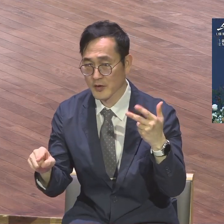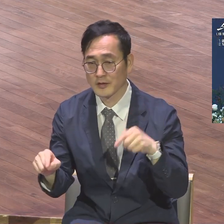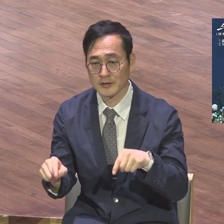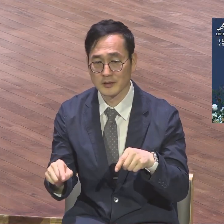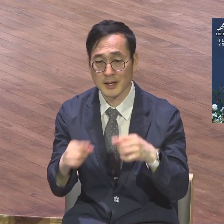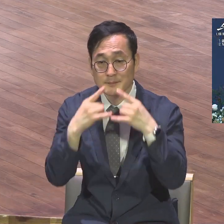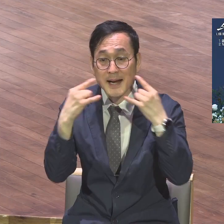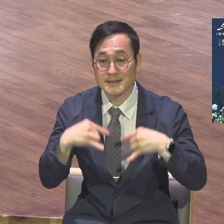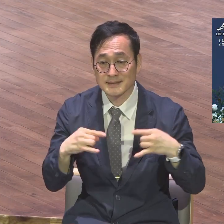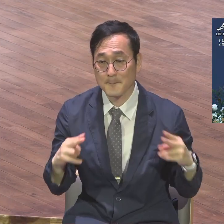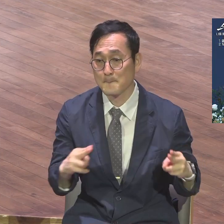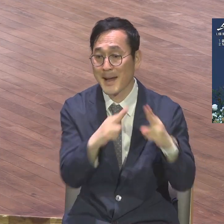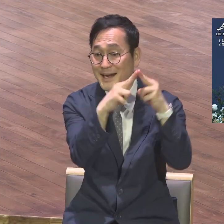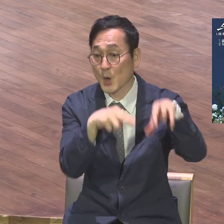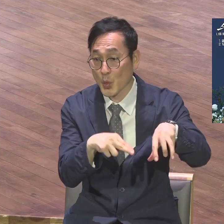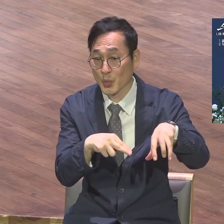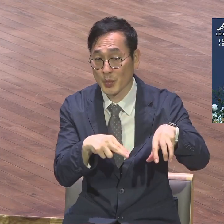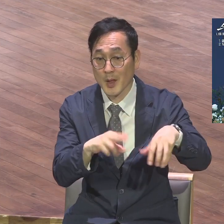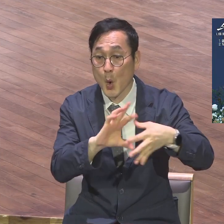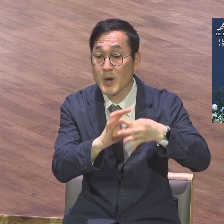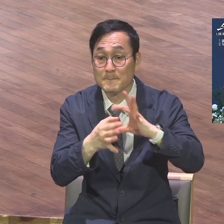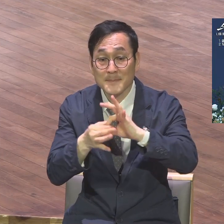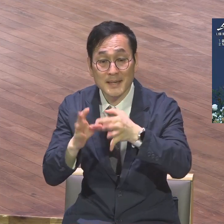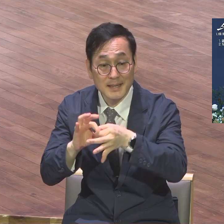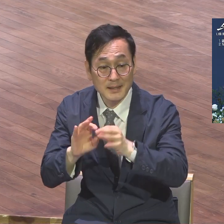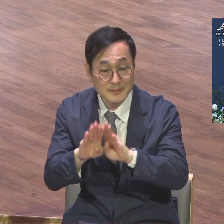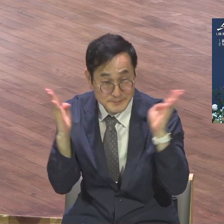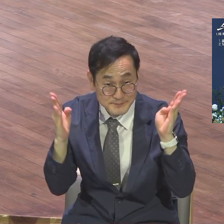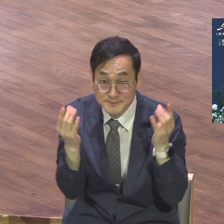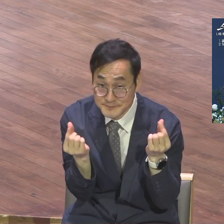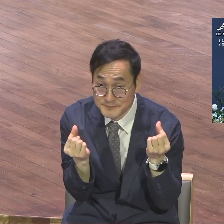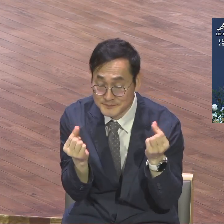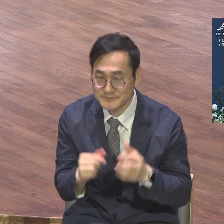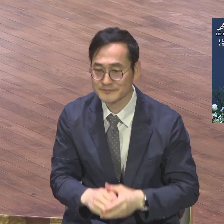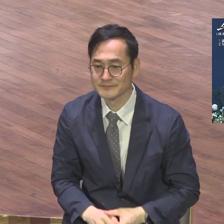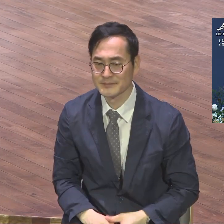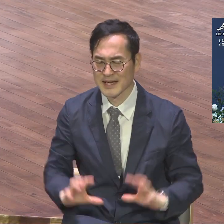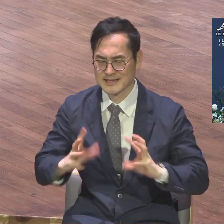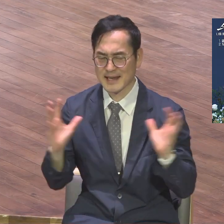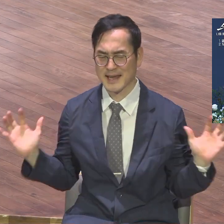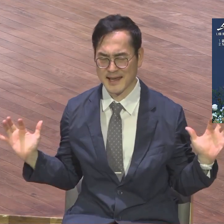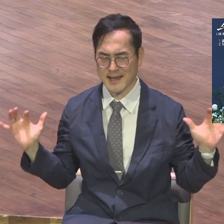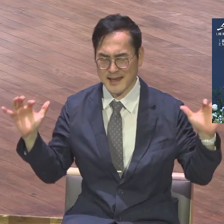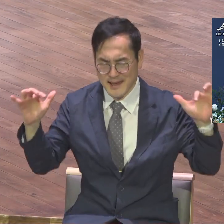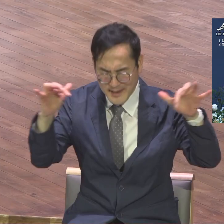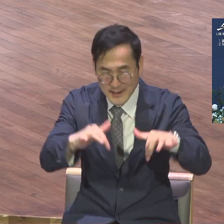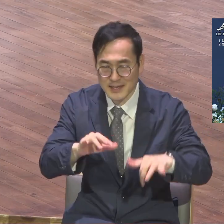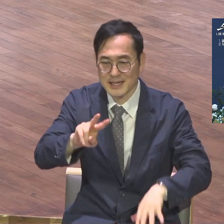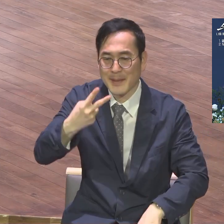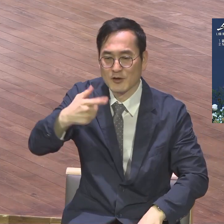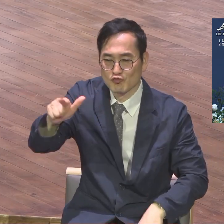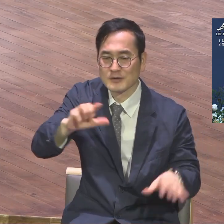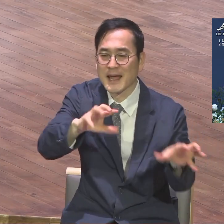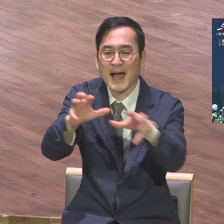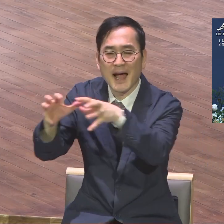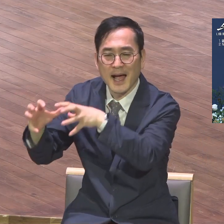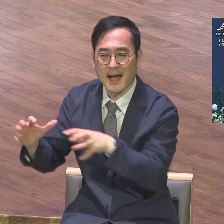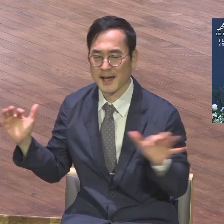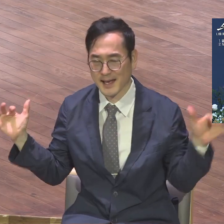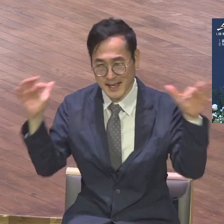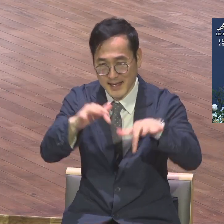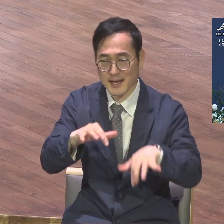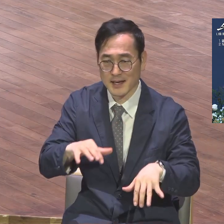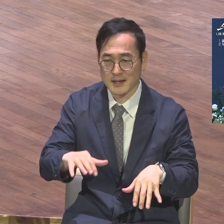파리에서 하계 올림픽이 개최가 되지요. 전 세계 206개국에서 1만